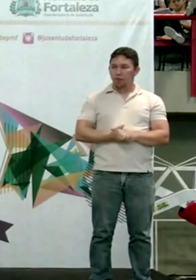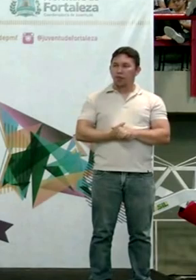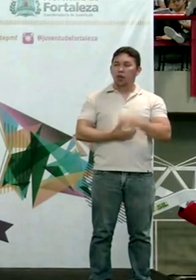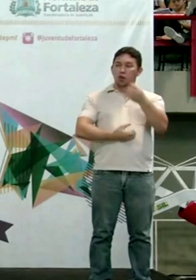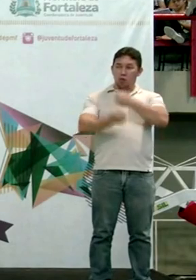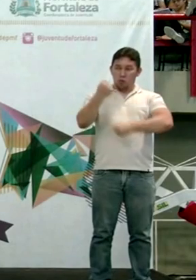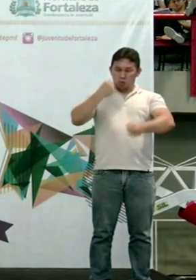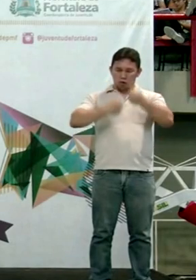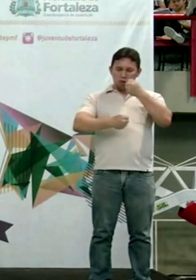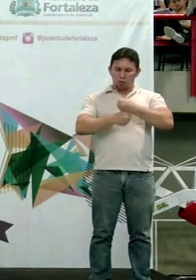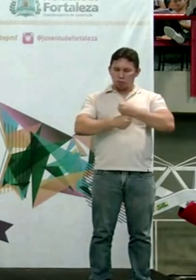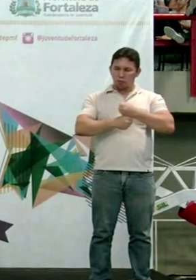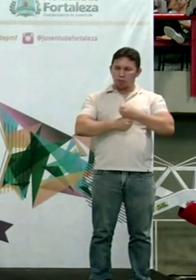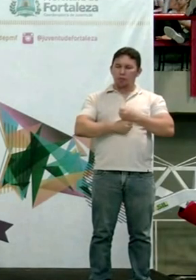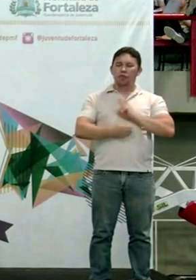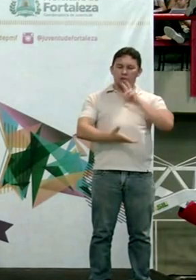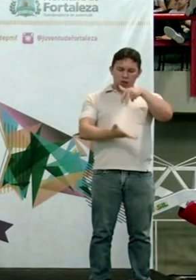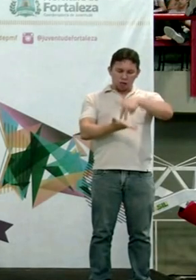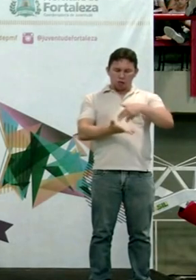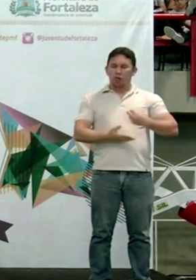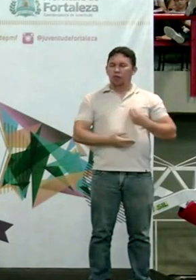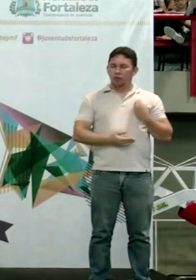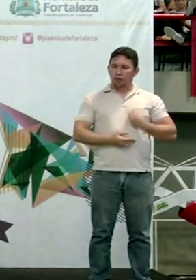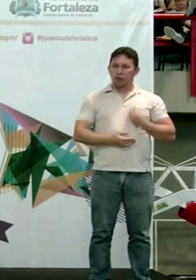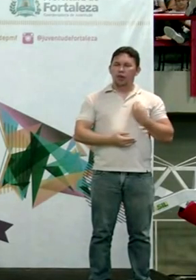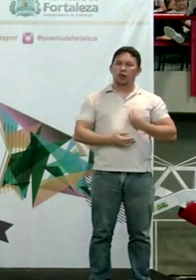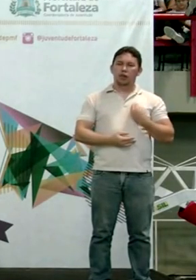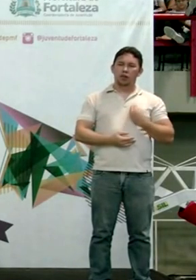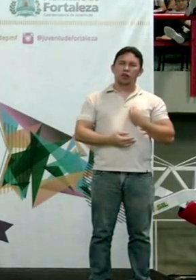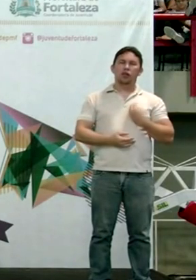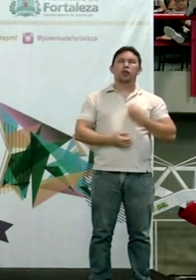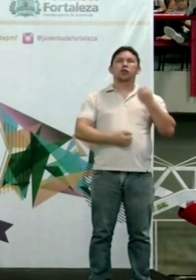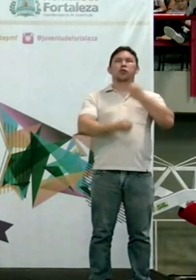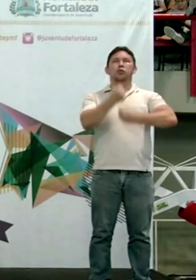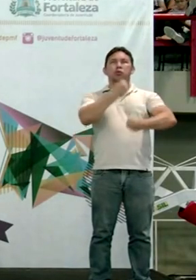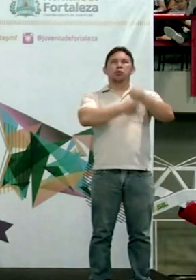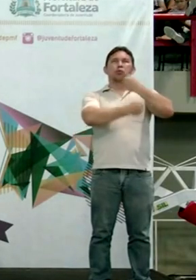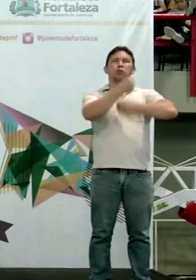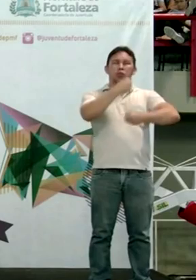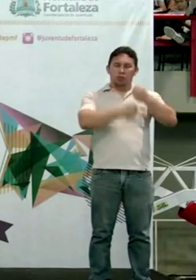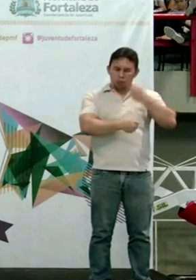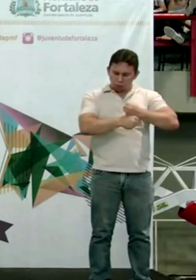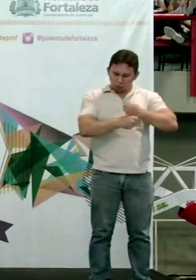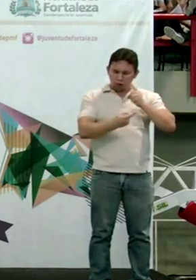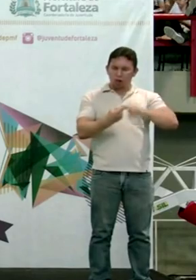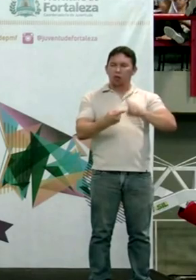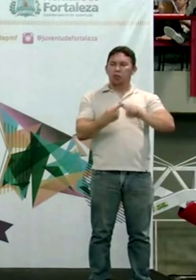final. Ano passado eu estive aqui, no ano retrasado também.